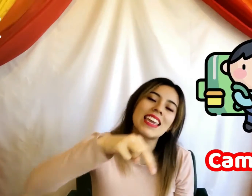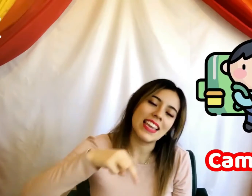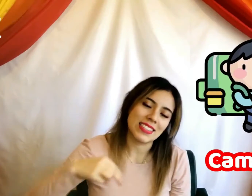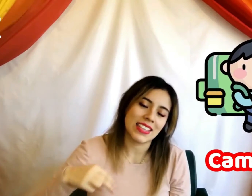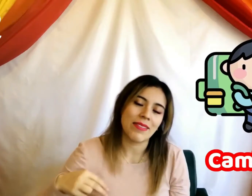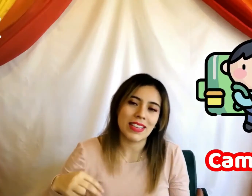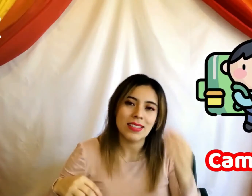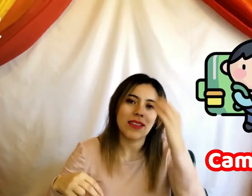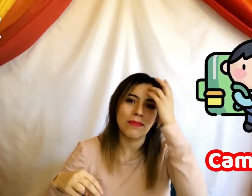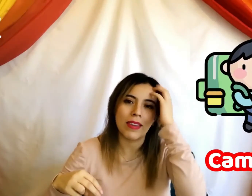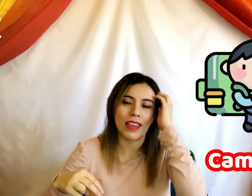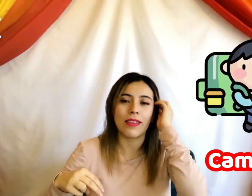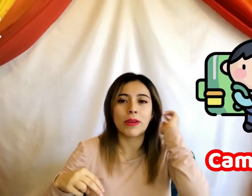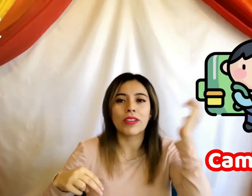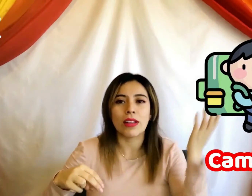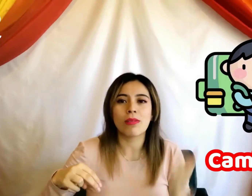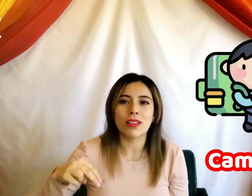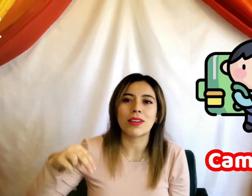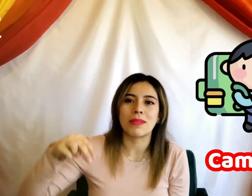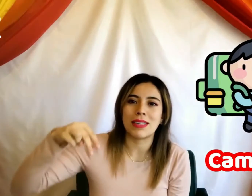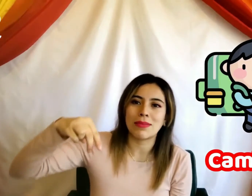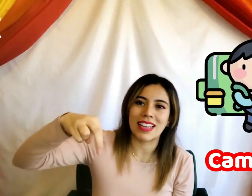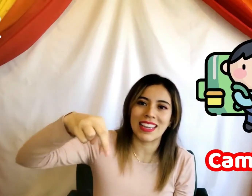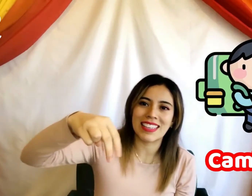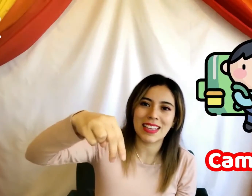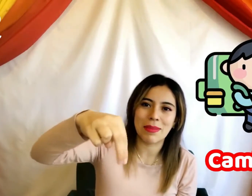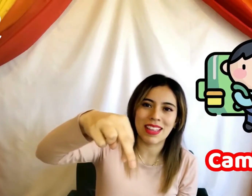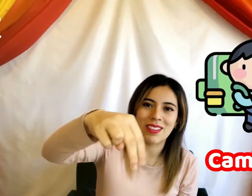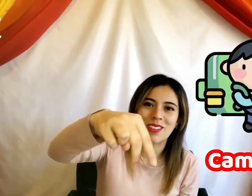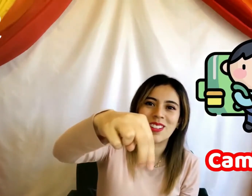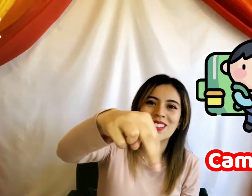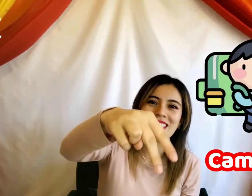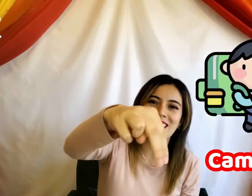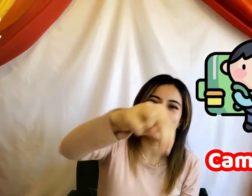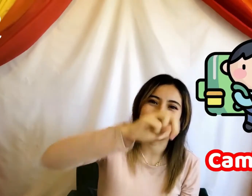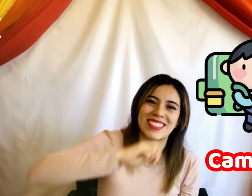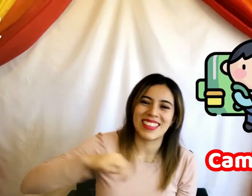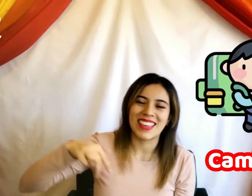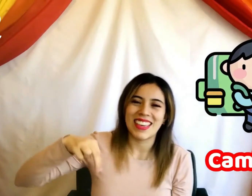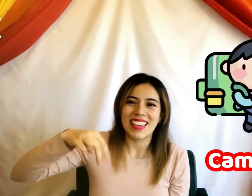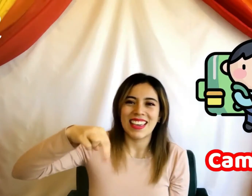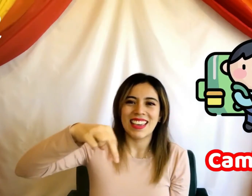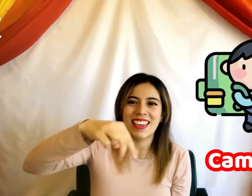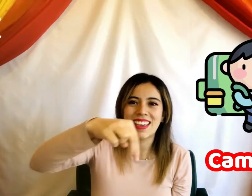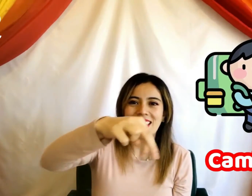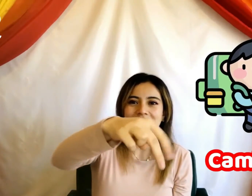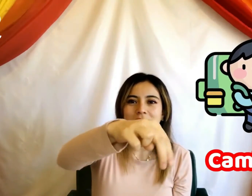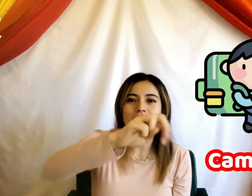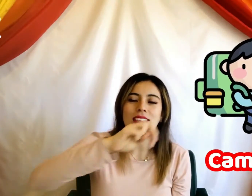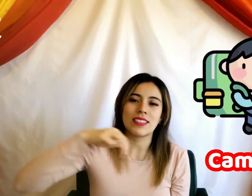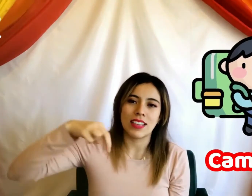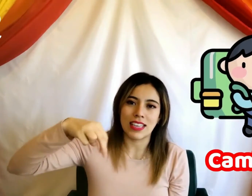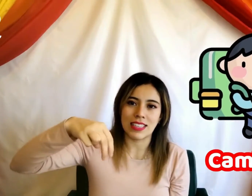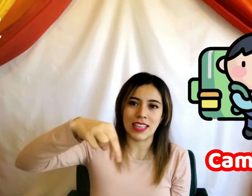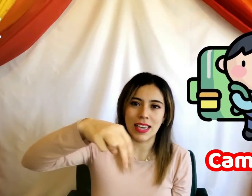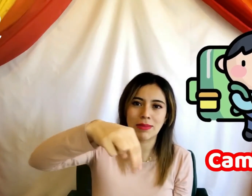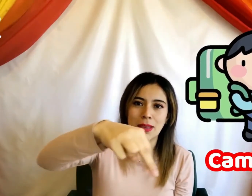esta vez, bueno, en el cuento revisamos la que es caminando con los deditos. Entonces, esa es la que vamos a